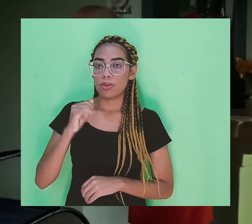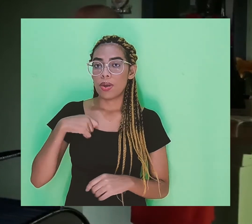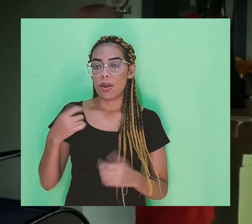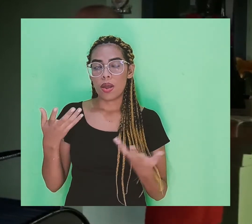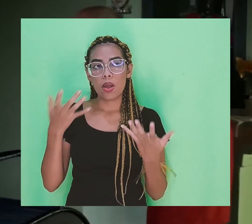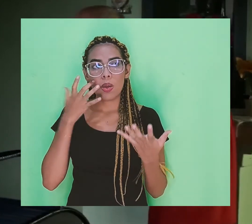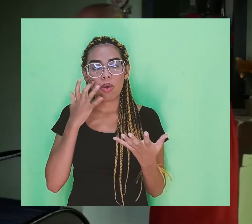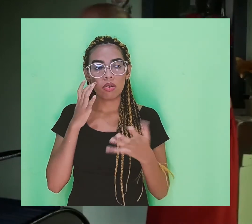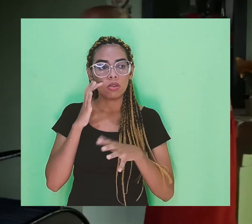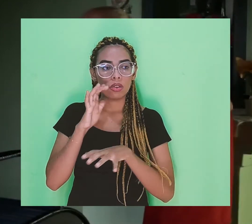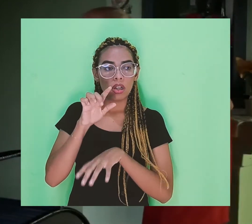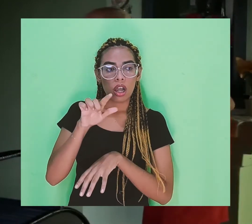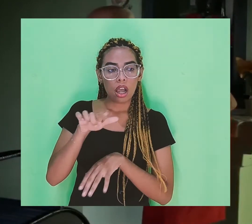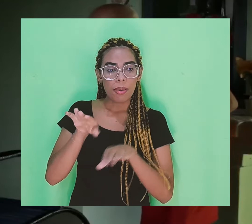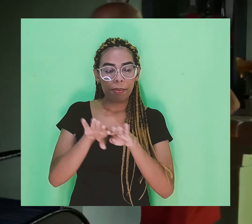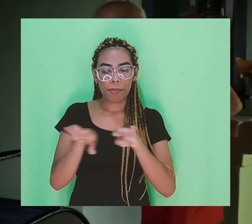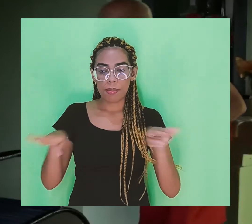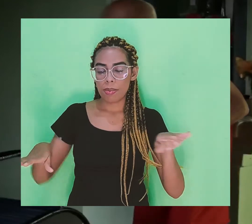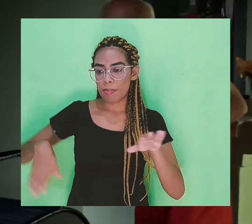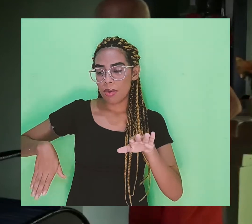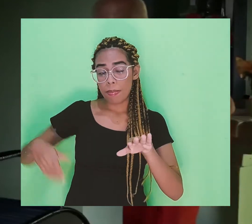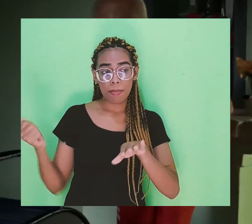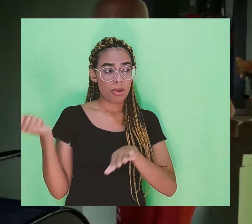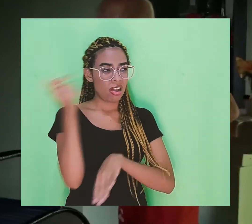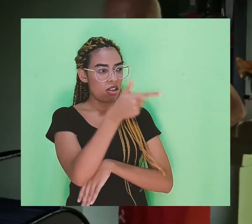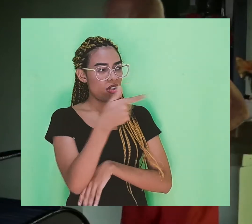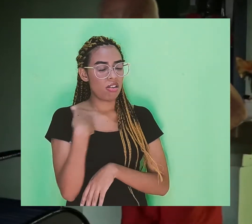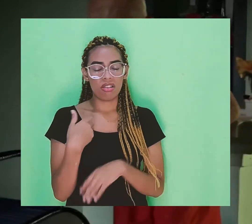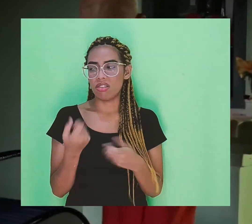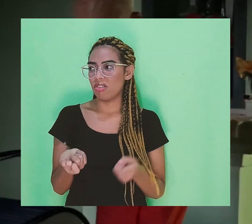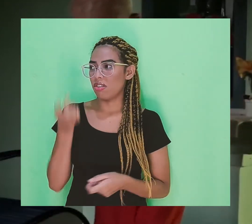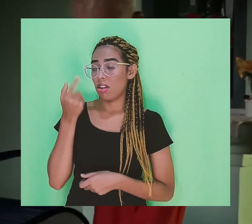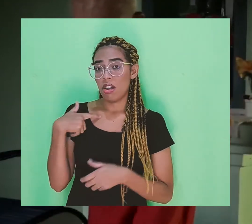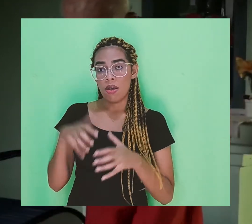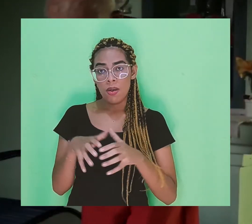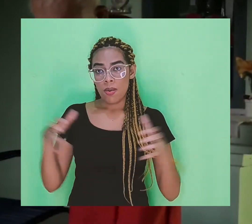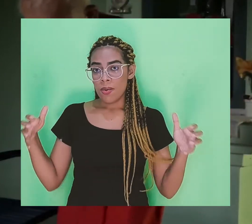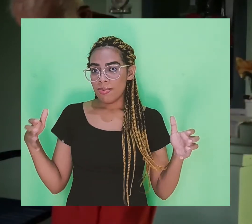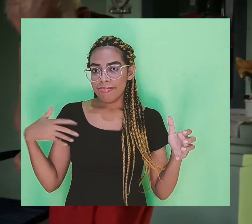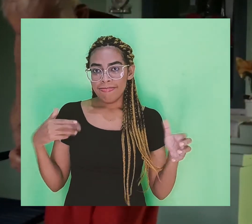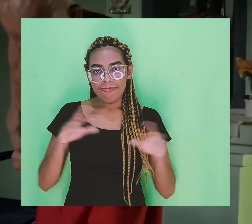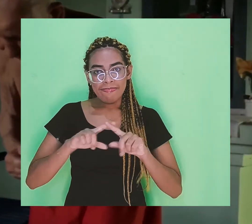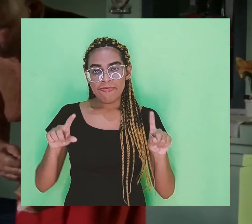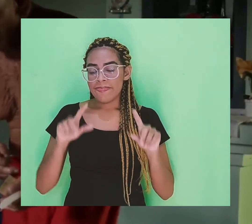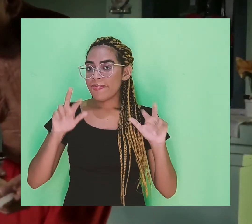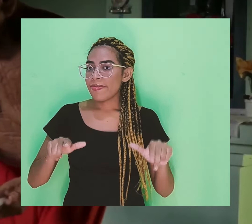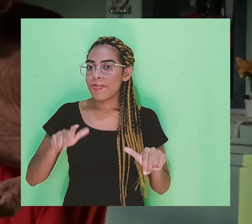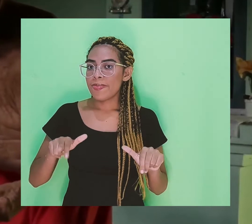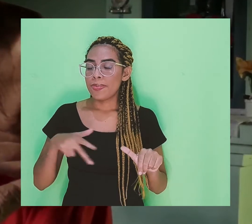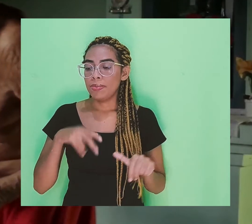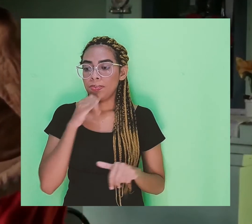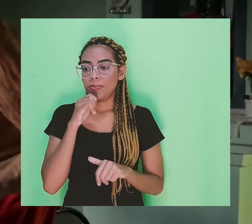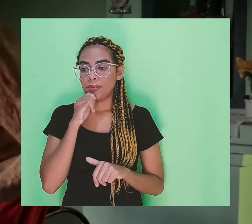enorme também, sabe? Tipo, a praia de João Pessoa é muito maior que a de Fortaleza, assim. Eu fui ver, tipo, é grande, assim, mas, sabe? Ah, aquela lagoa,